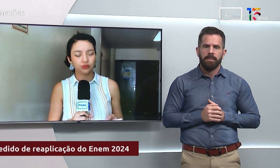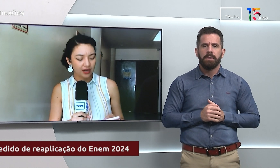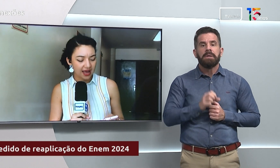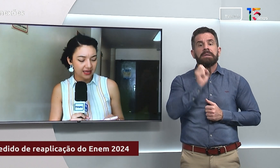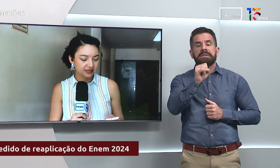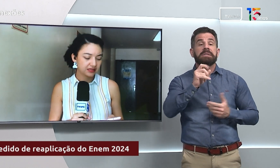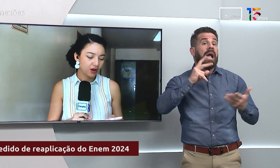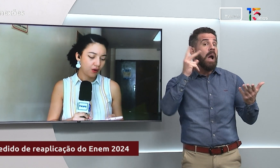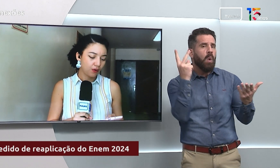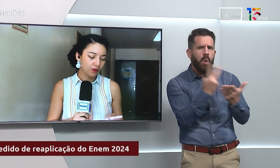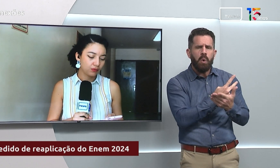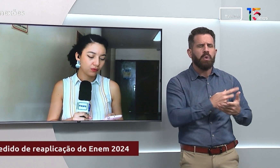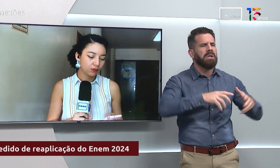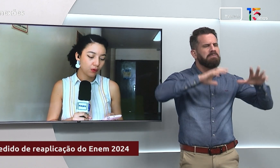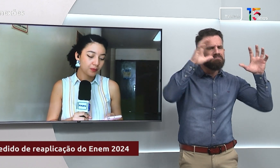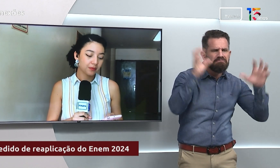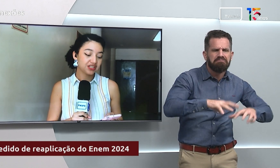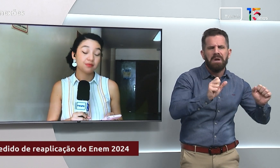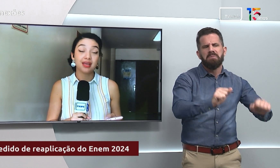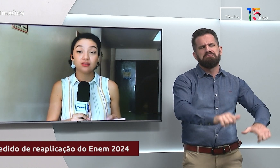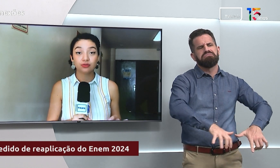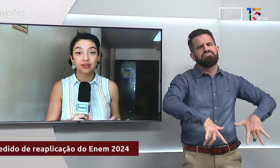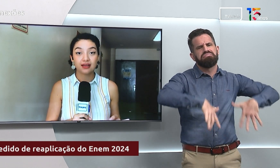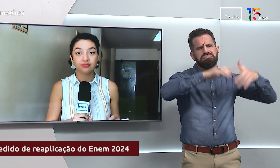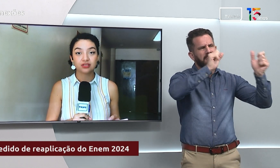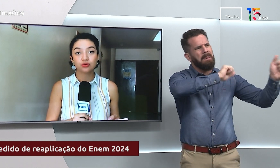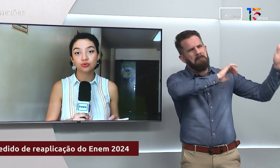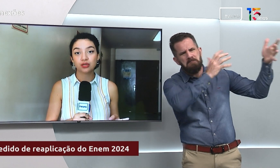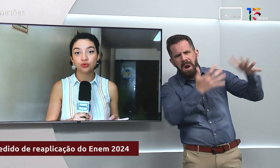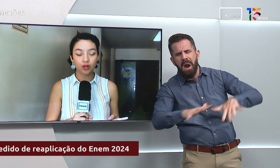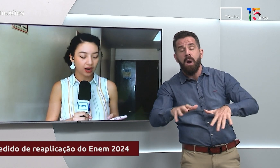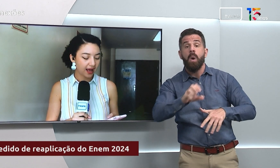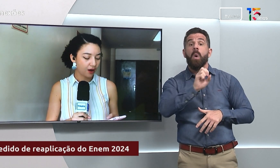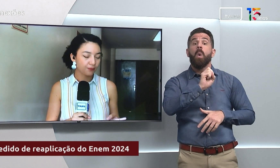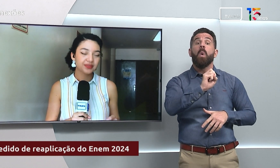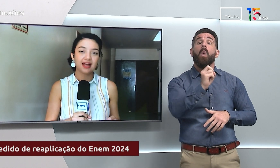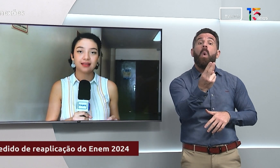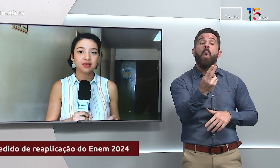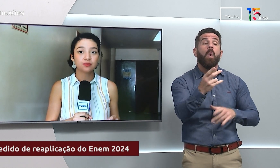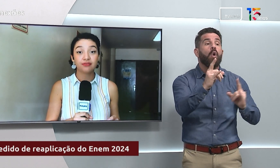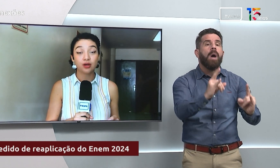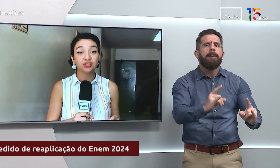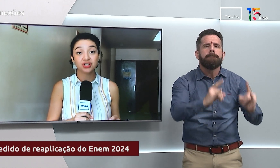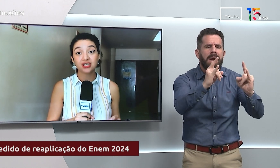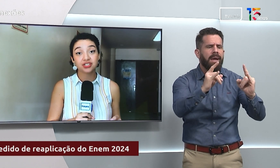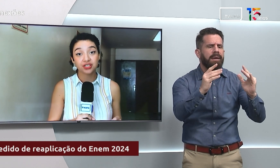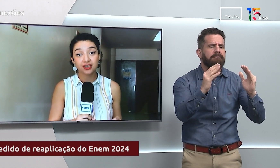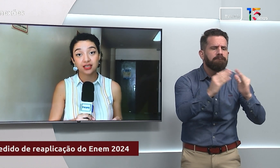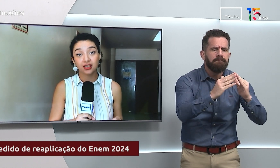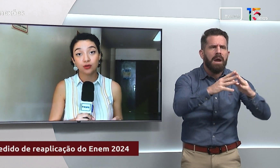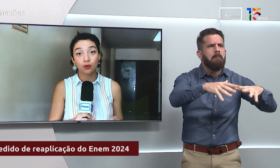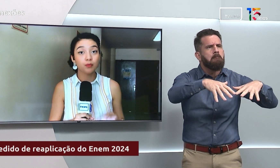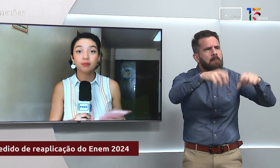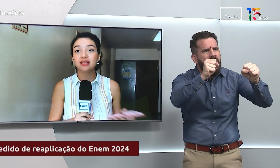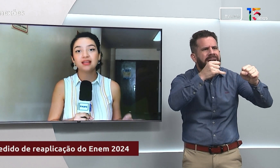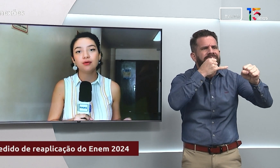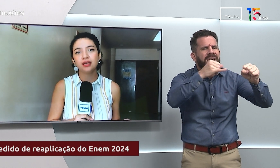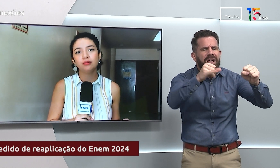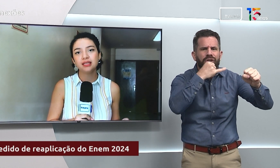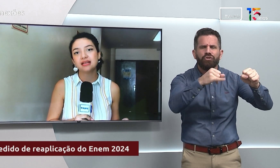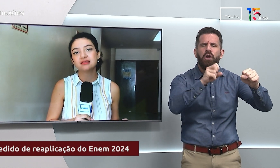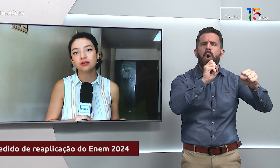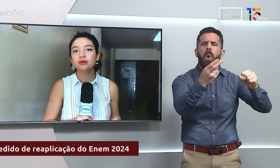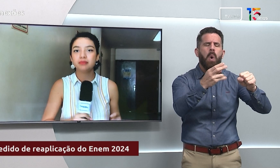desastres naturais ou algum comprometimento na infraestrutura do local, até mesmo uma falta de energia que